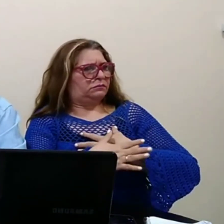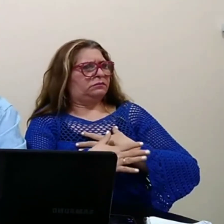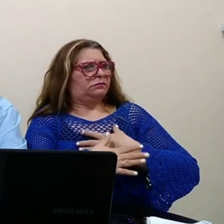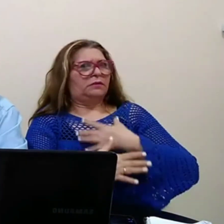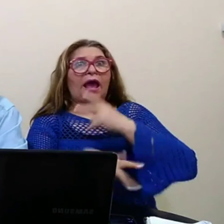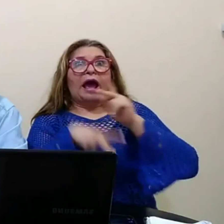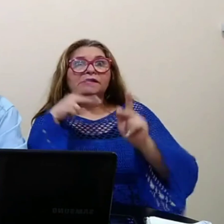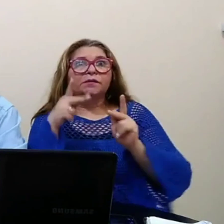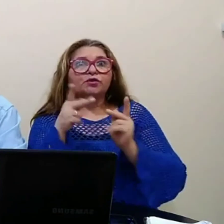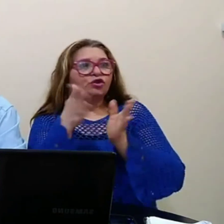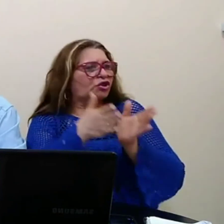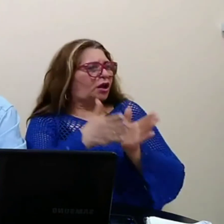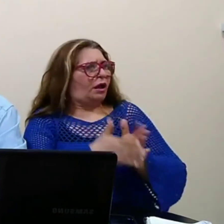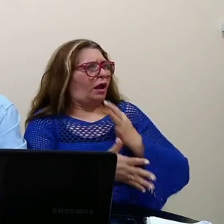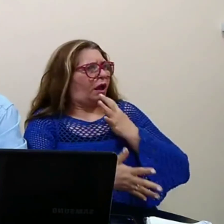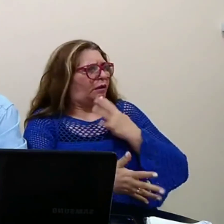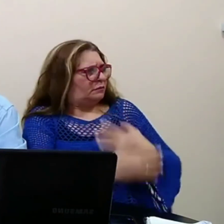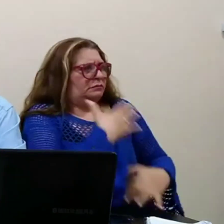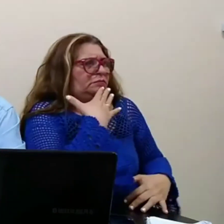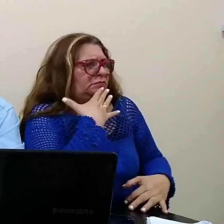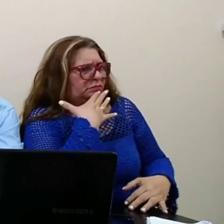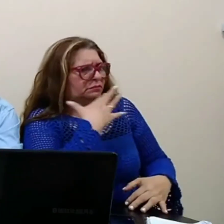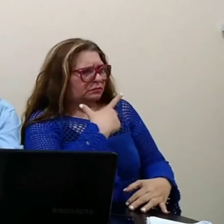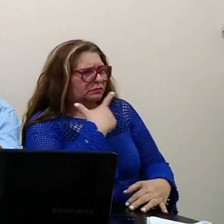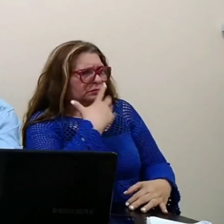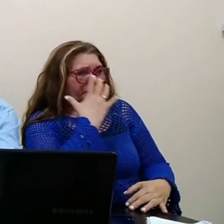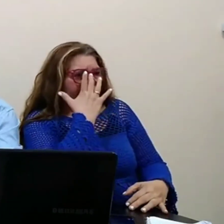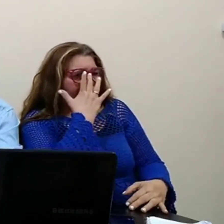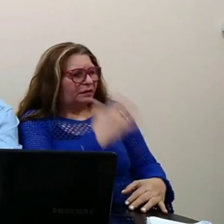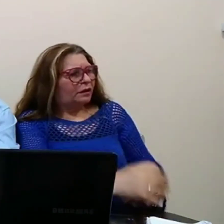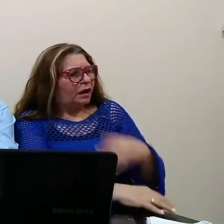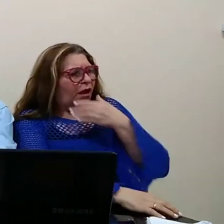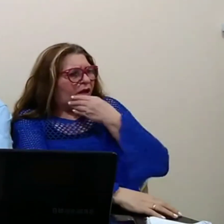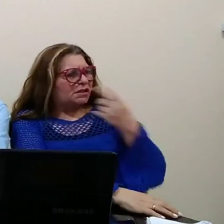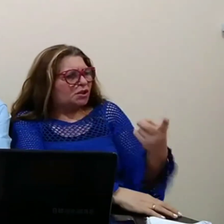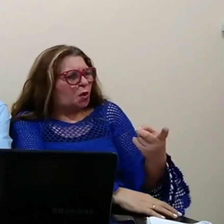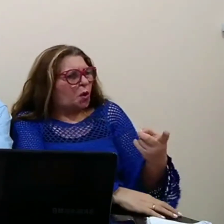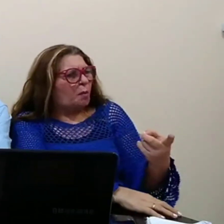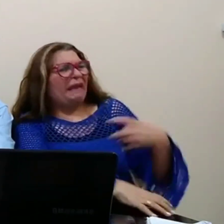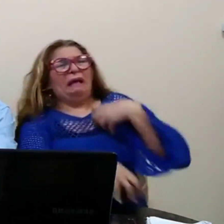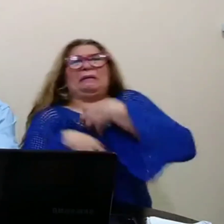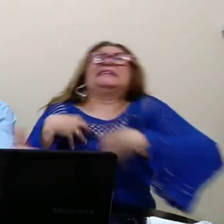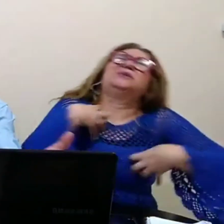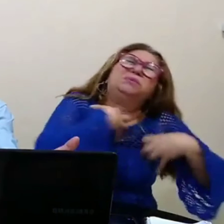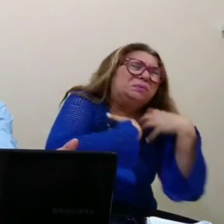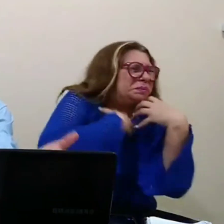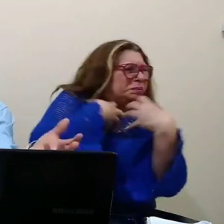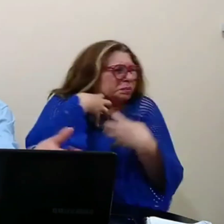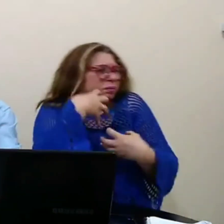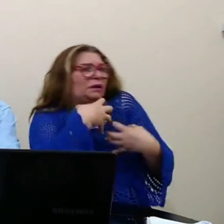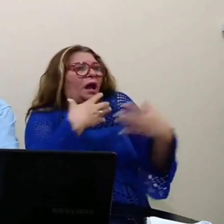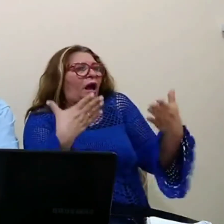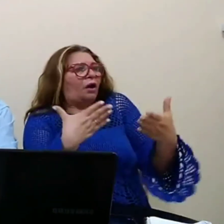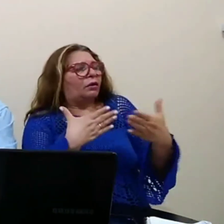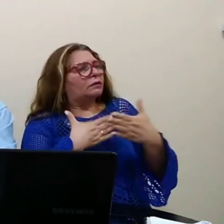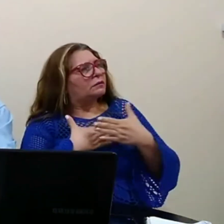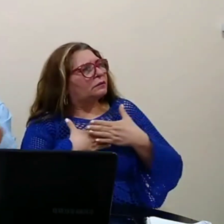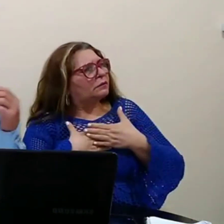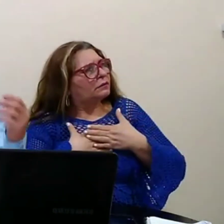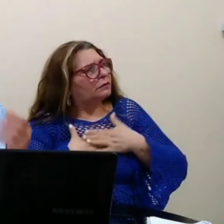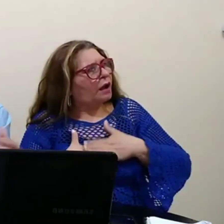impressionados, admirados, ficaram temendo. Que negócio é esse? Esse homem estava totalmente atormentado, era um perigo, agora está aqui em perfeito